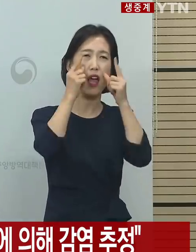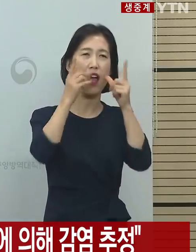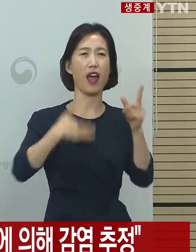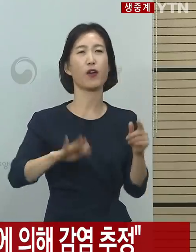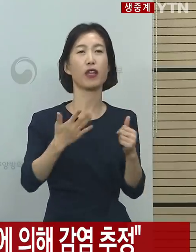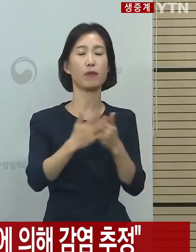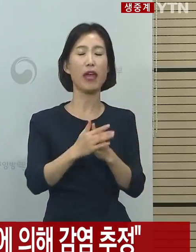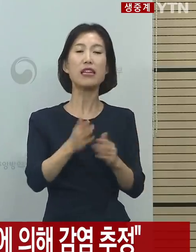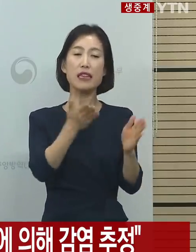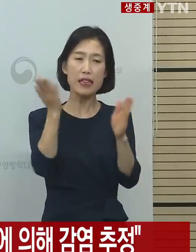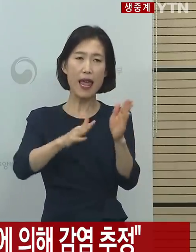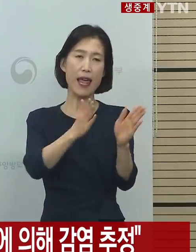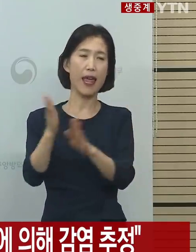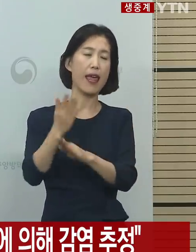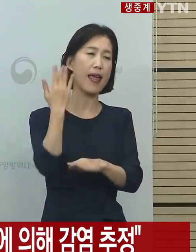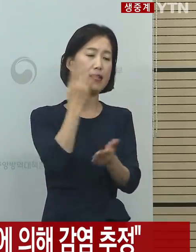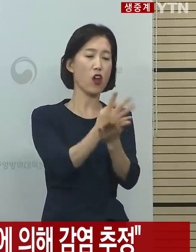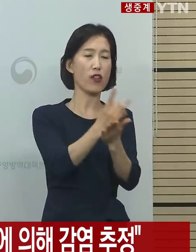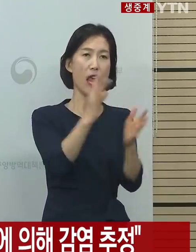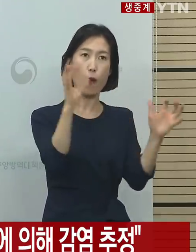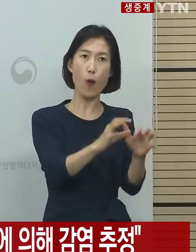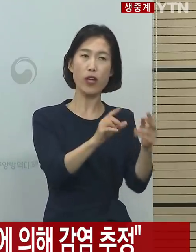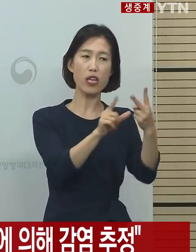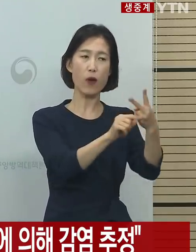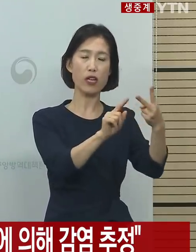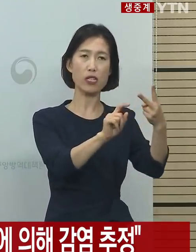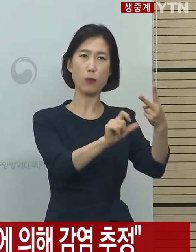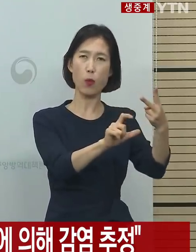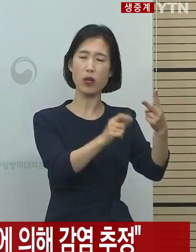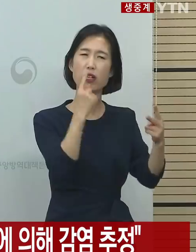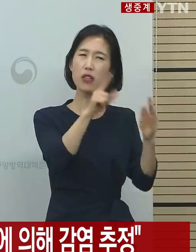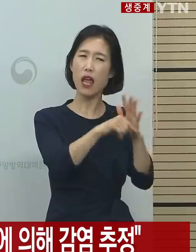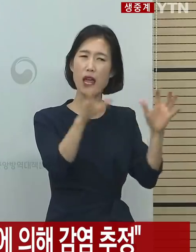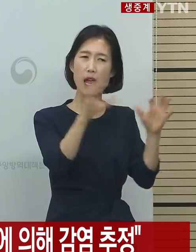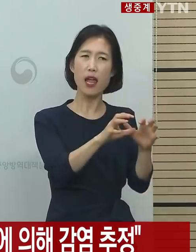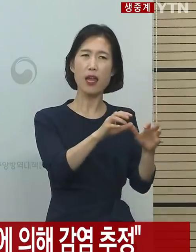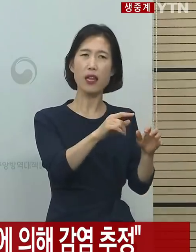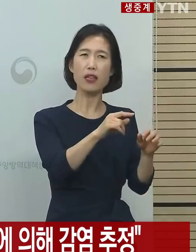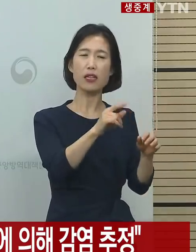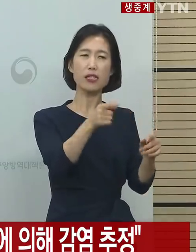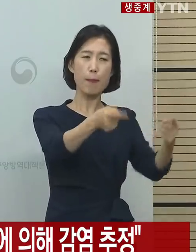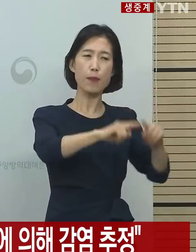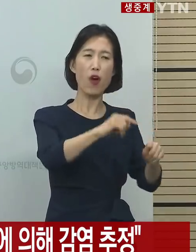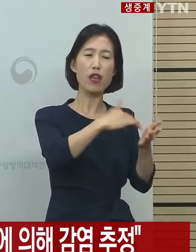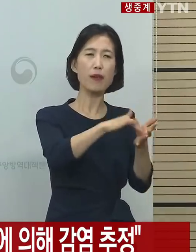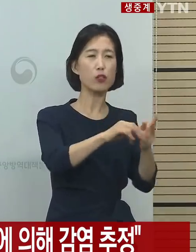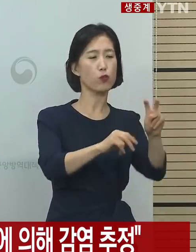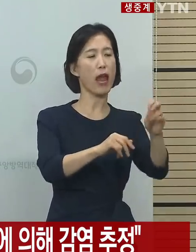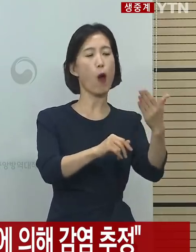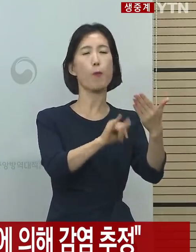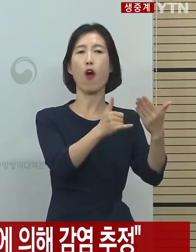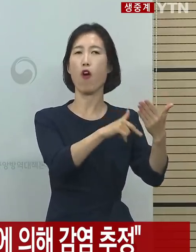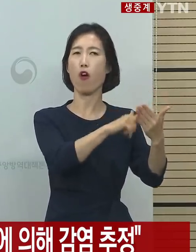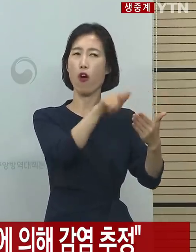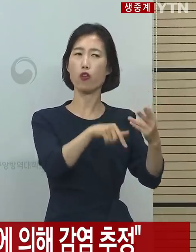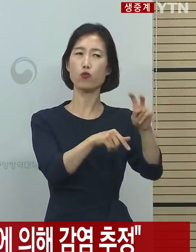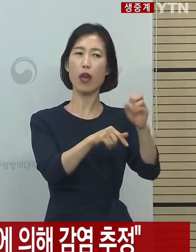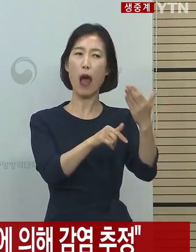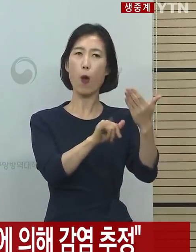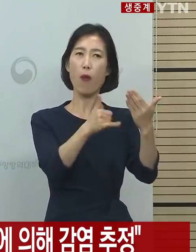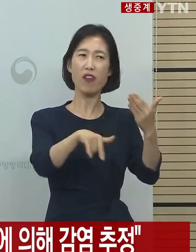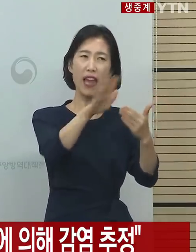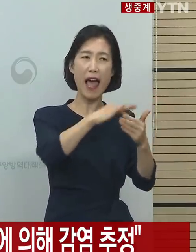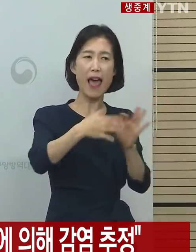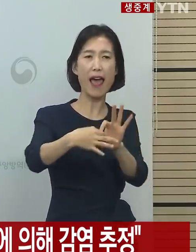워크숍이 있었던 2월 15일 날 참석자가 저희가 29명 정도로 파악을 하고 있는데 그 29명에 대한